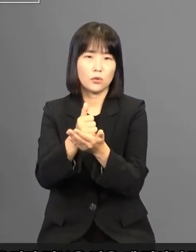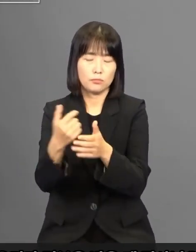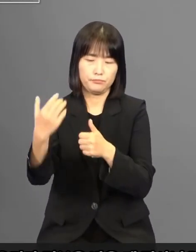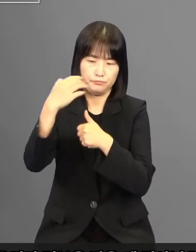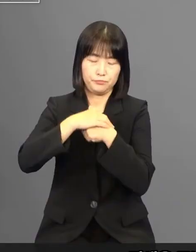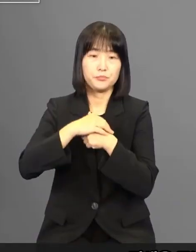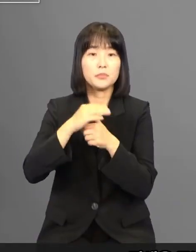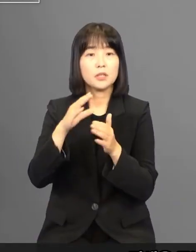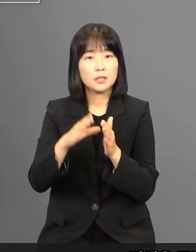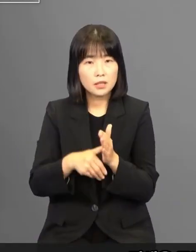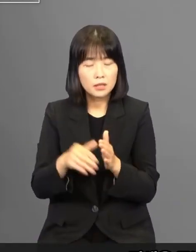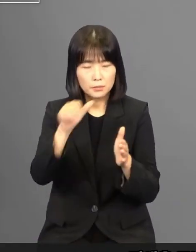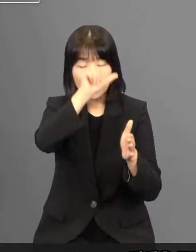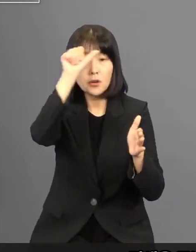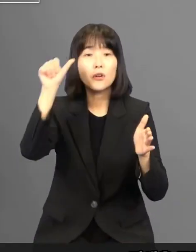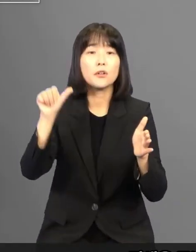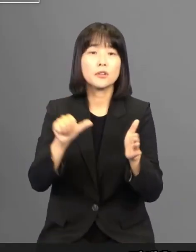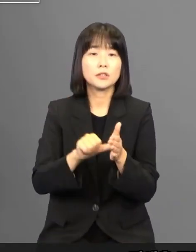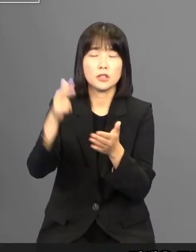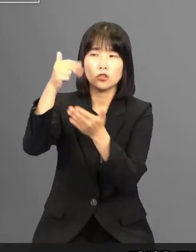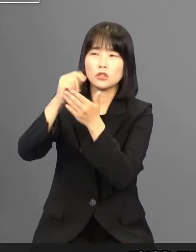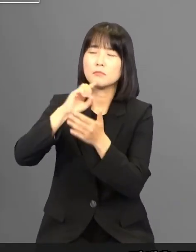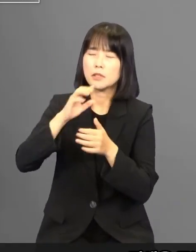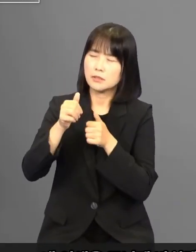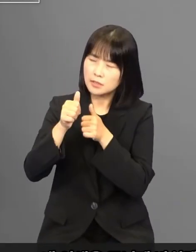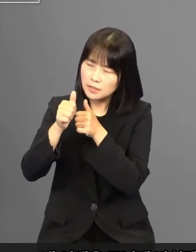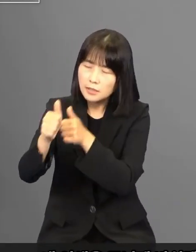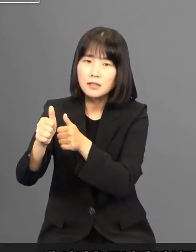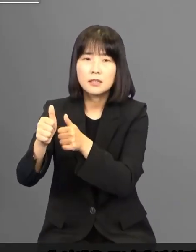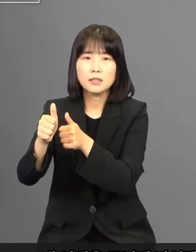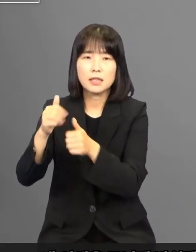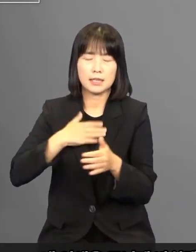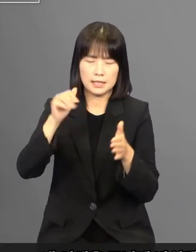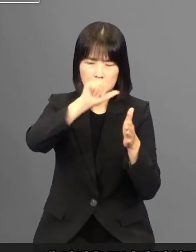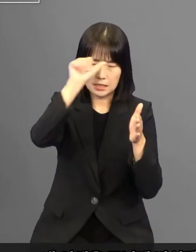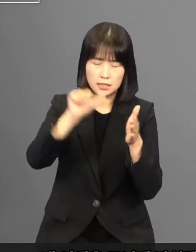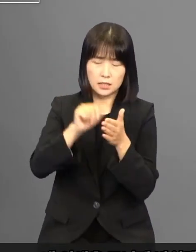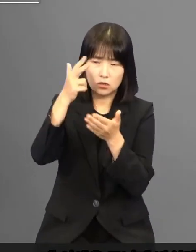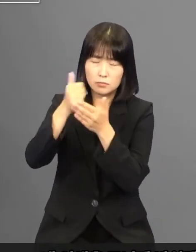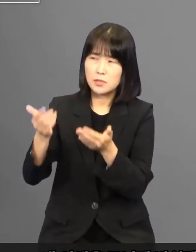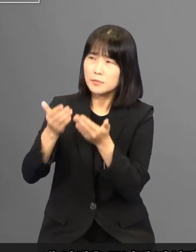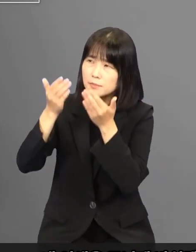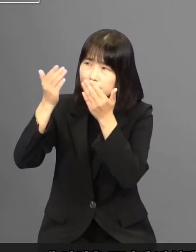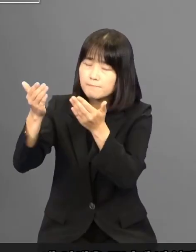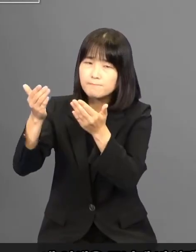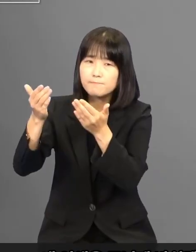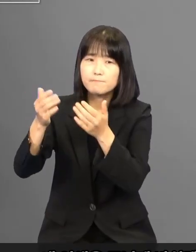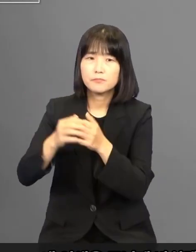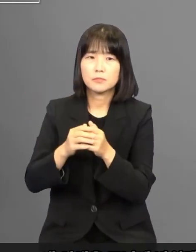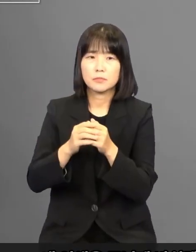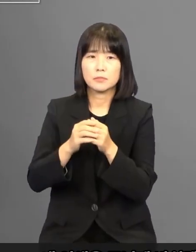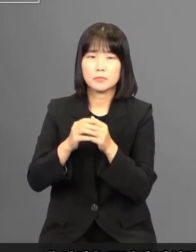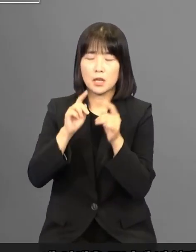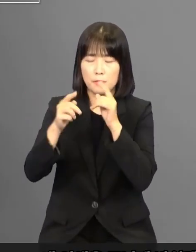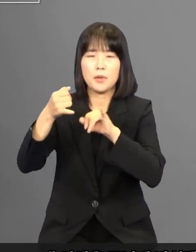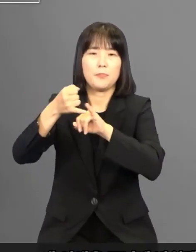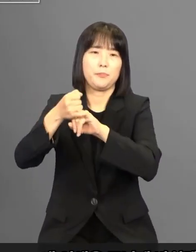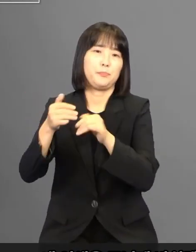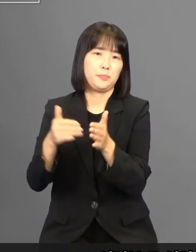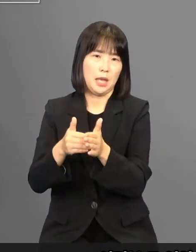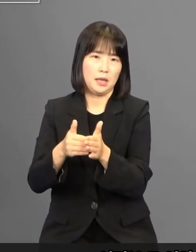직분 받을 때 평생을 주님만을 따르겠습니다. 내 인생을 주님께 바치겠습니다라고 언약하셨을